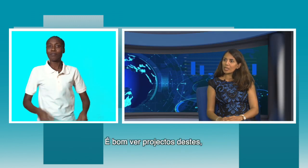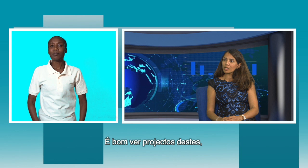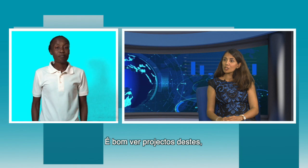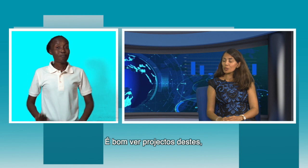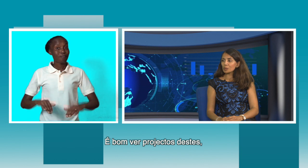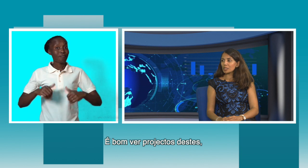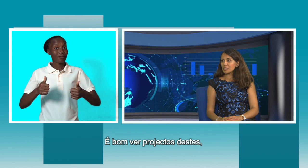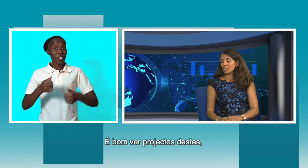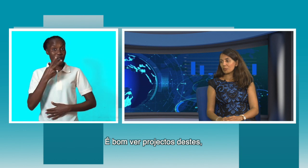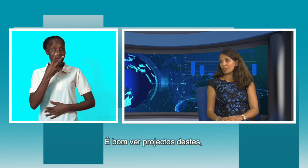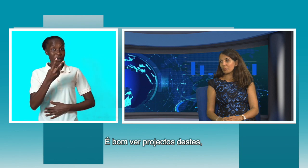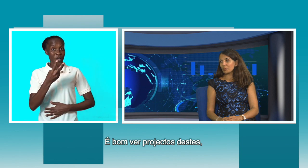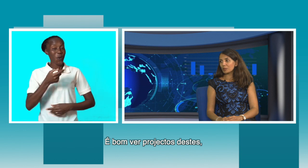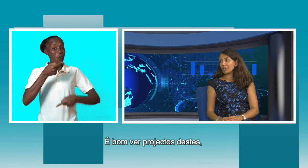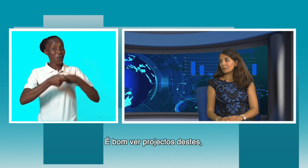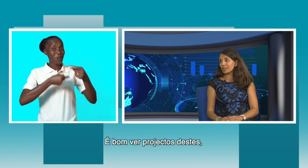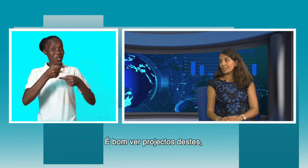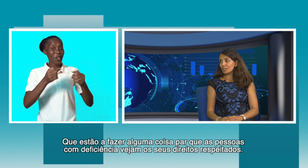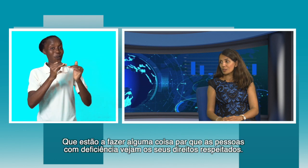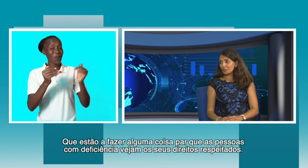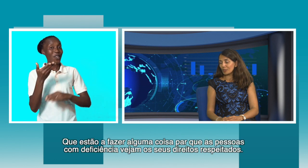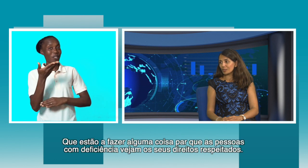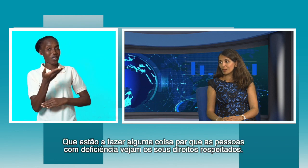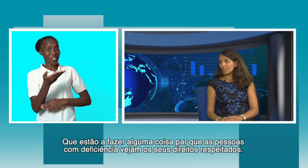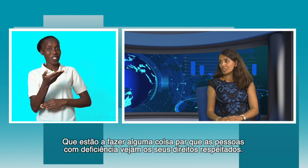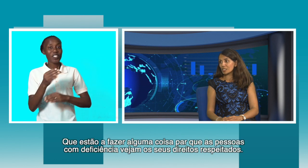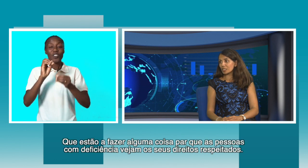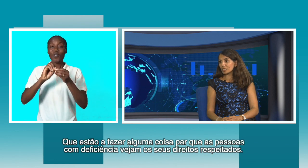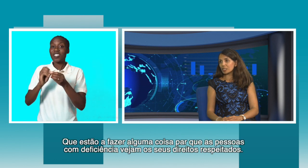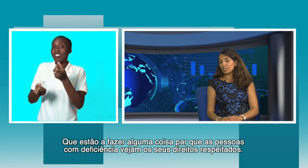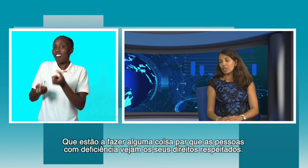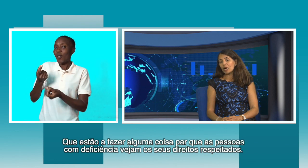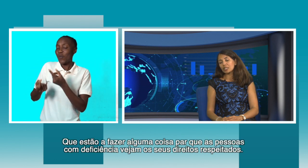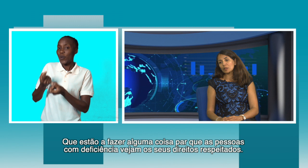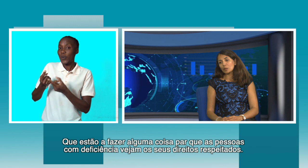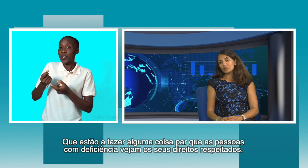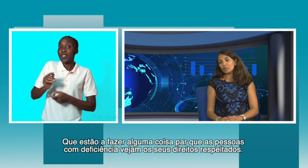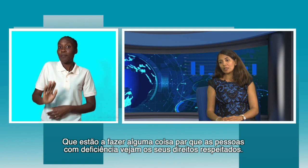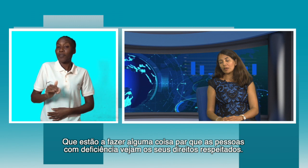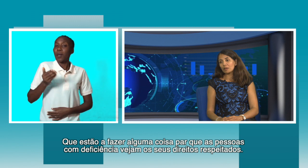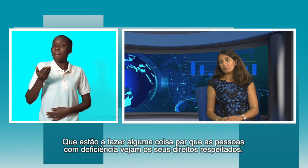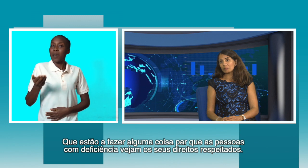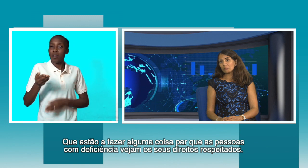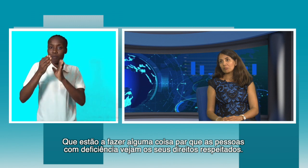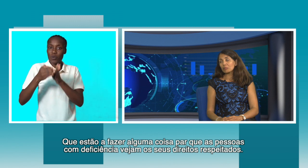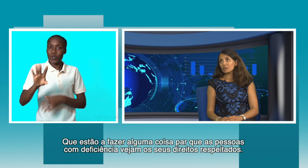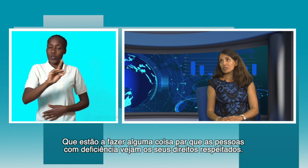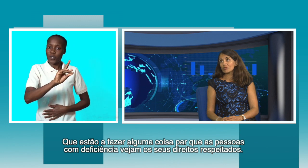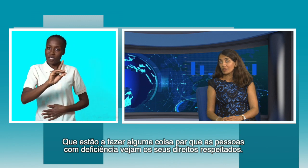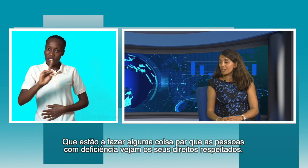É bom ver projetos destes que estão a fazer alguma coisa para que as pessoas com